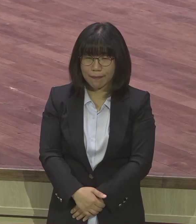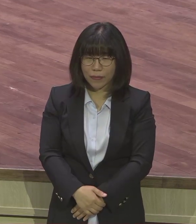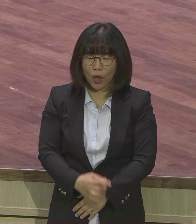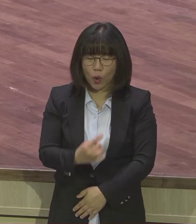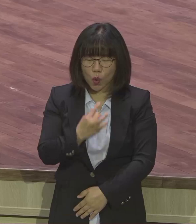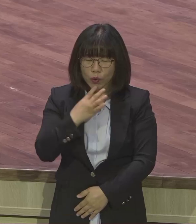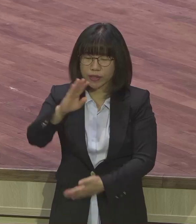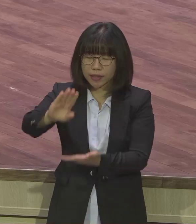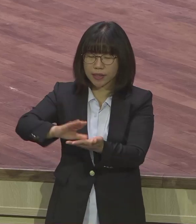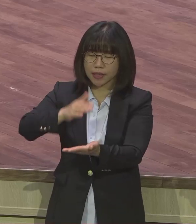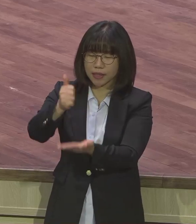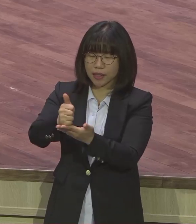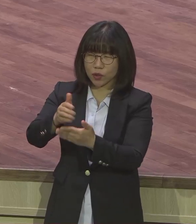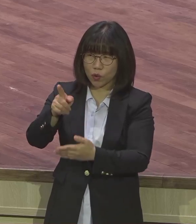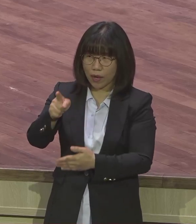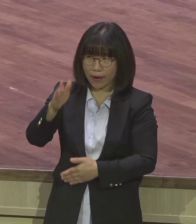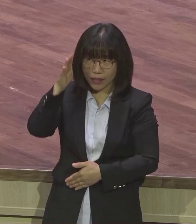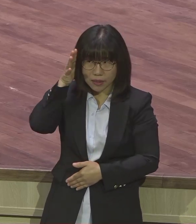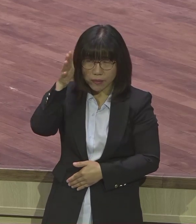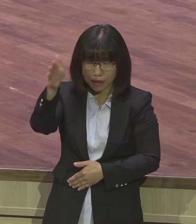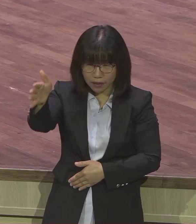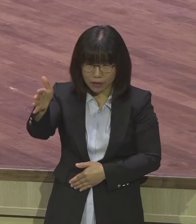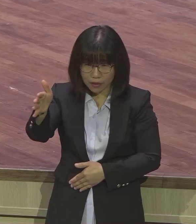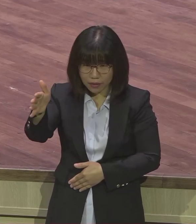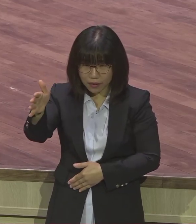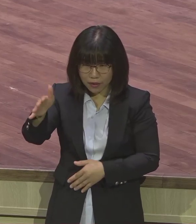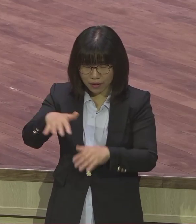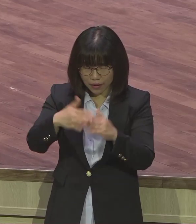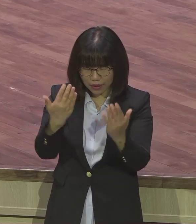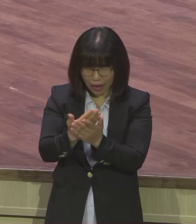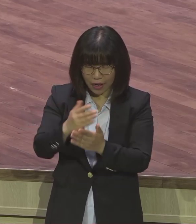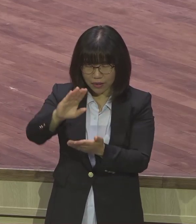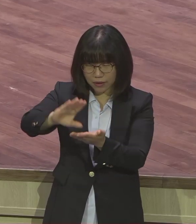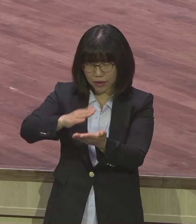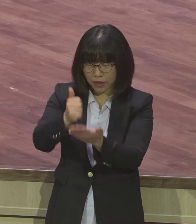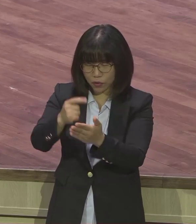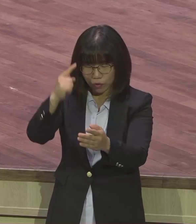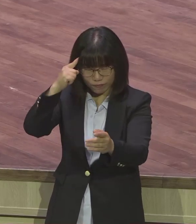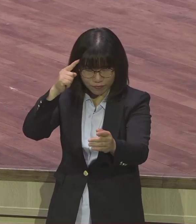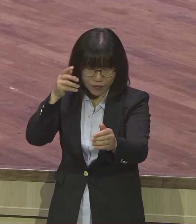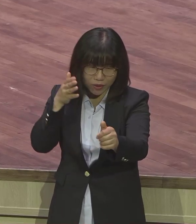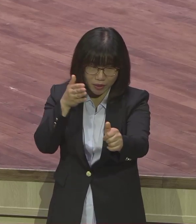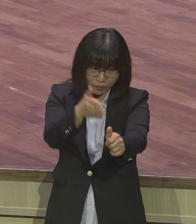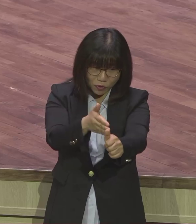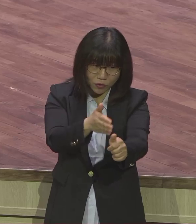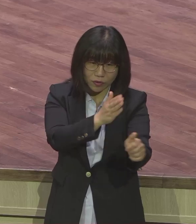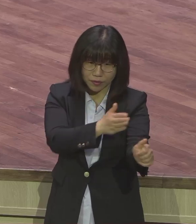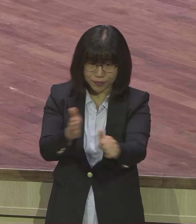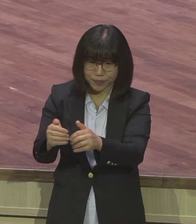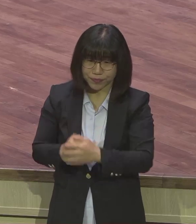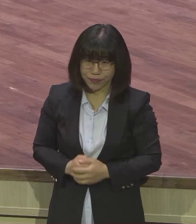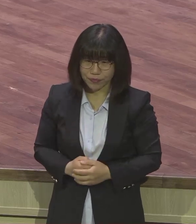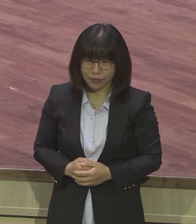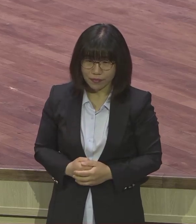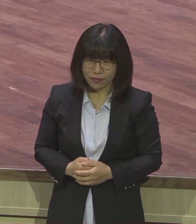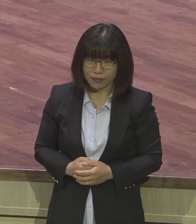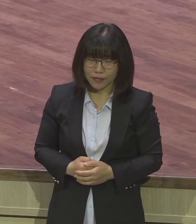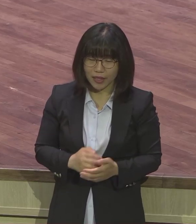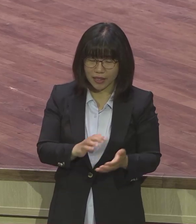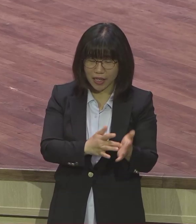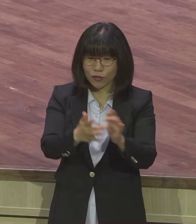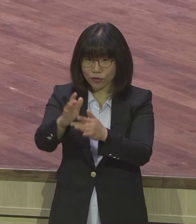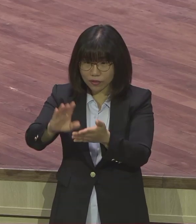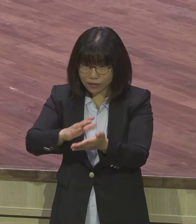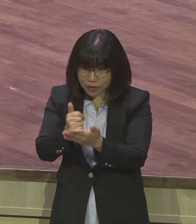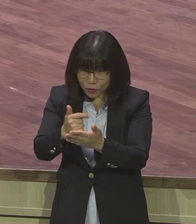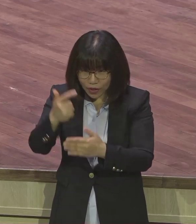오직 그리스도. 다 대입시키시라고요. 고백하시라고요. 영계전 성도들 예수 그리스도의